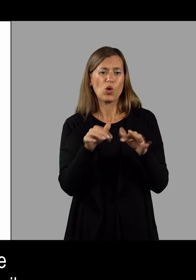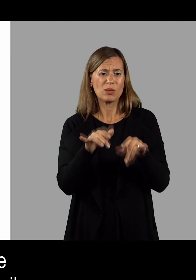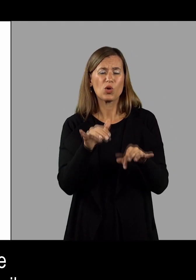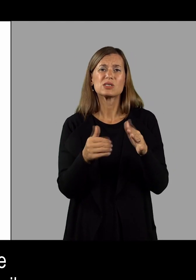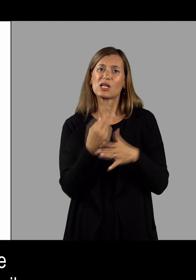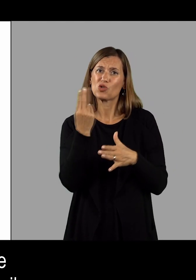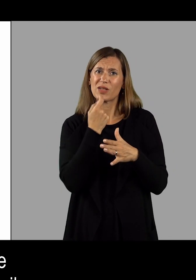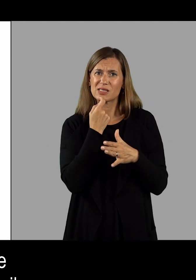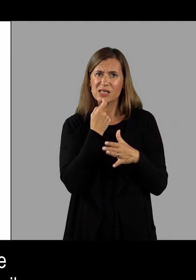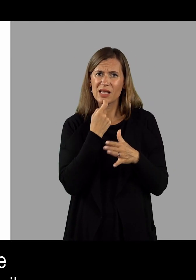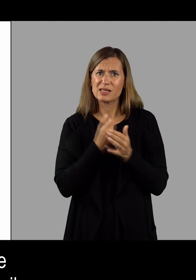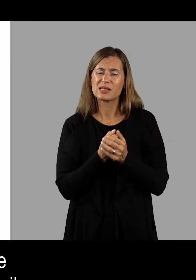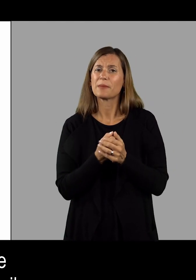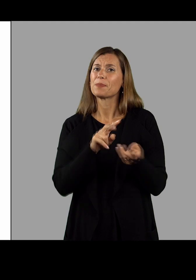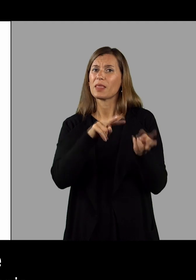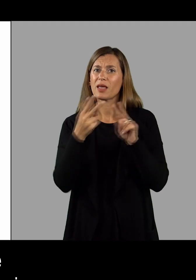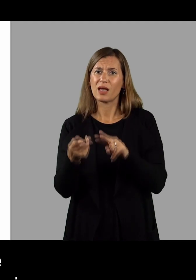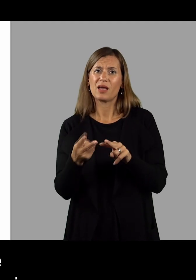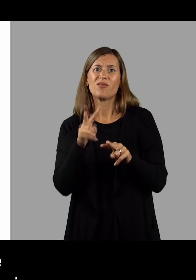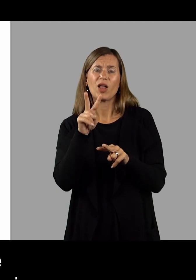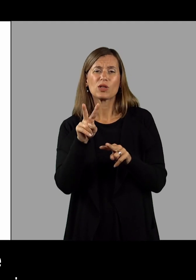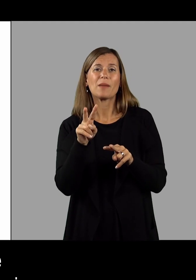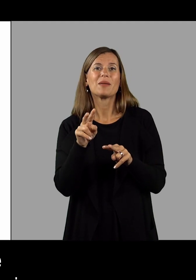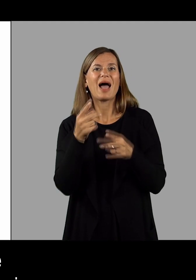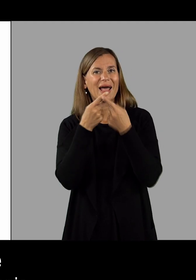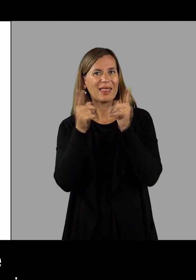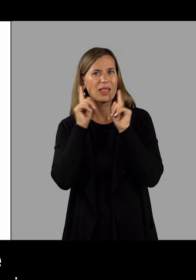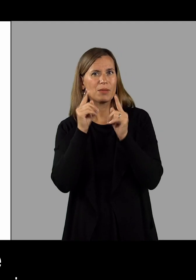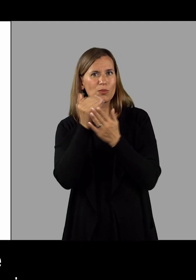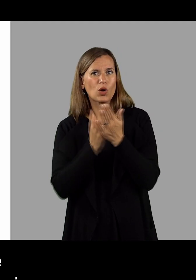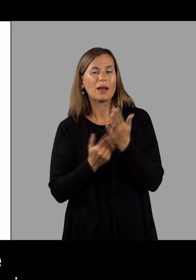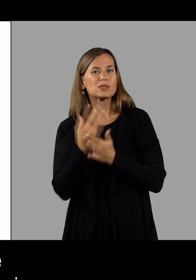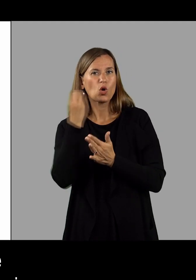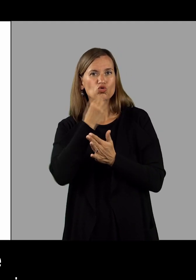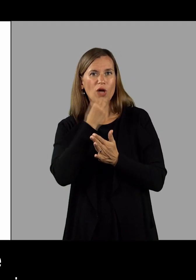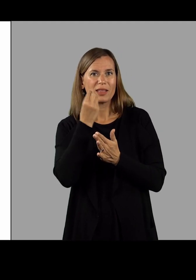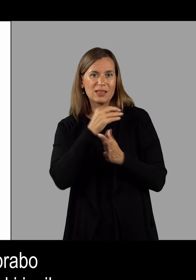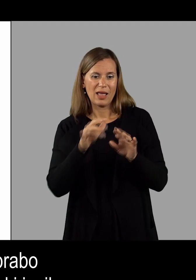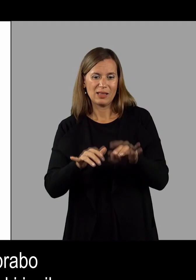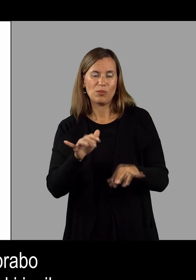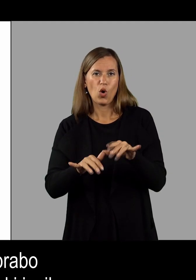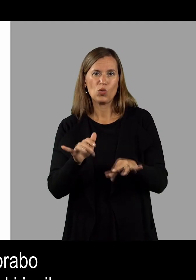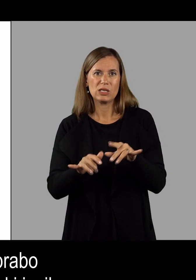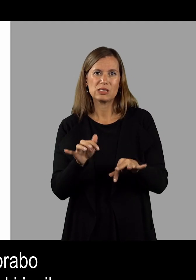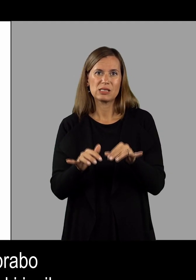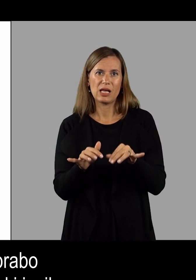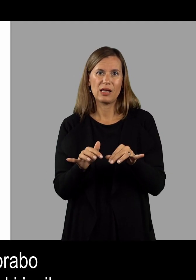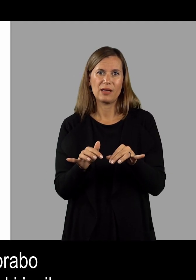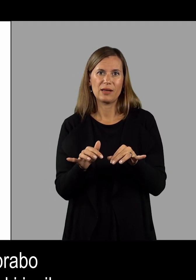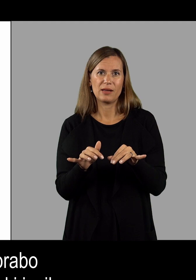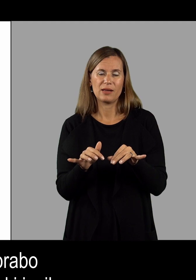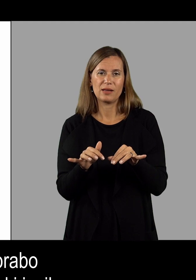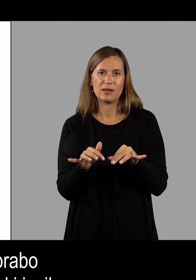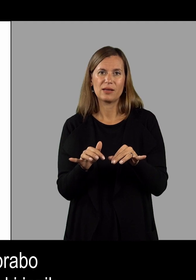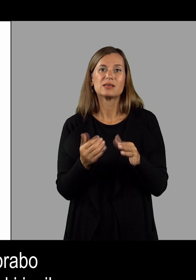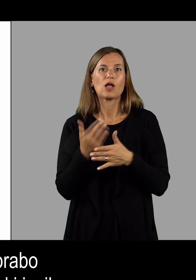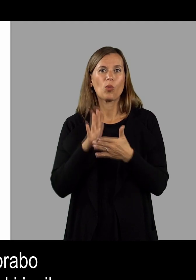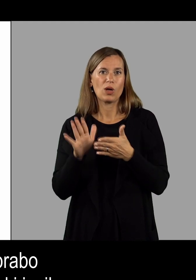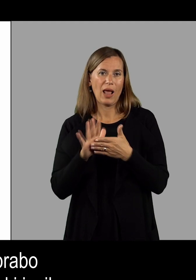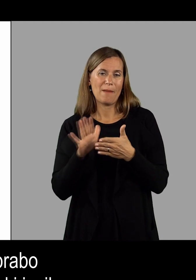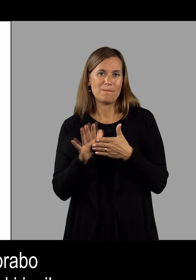slovenski znakovni jezik s pomočjo gluhih tolmačev. Kaj smo dosegli do sedaj v našem projektu? Povezali smo se z nizozemskim